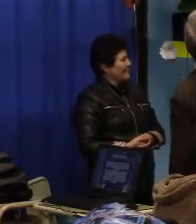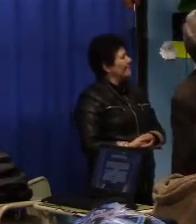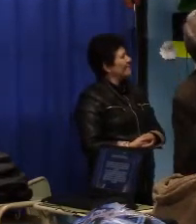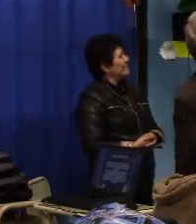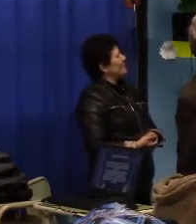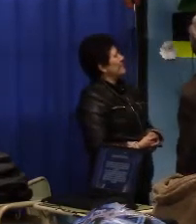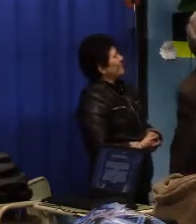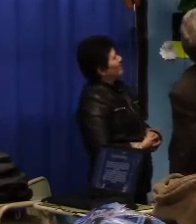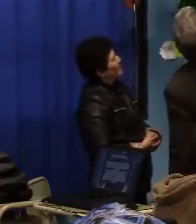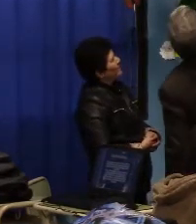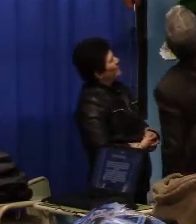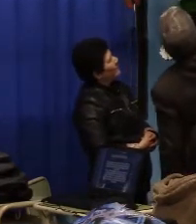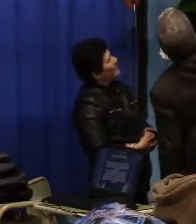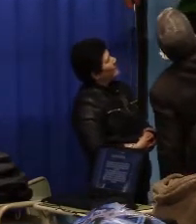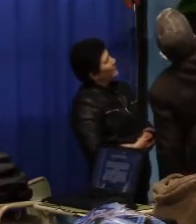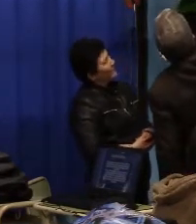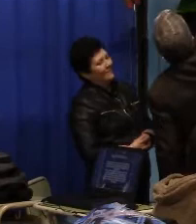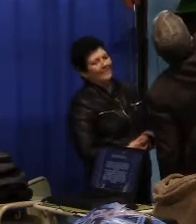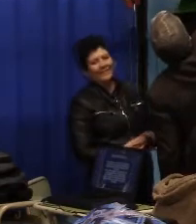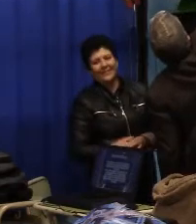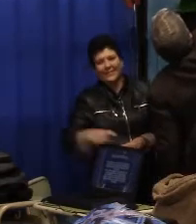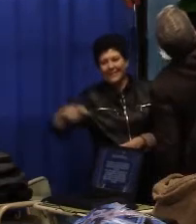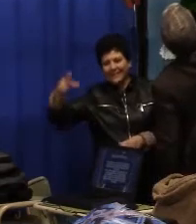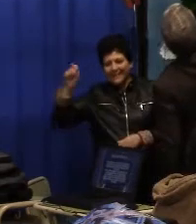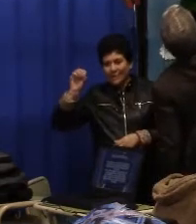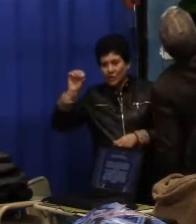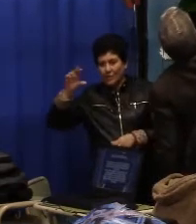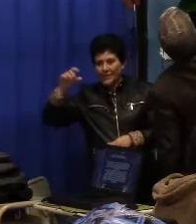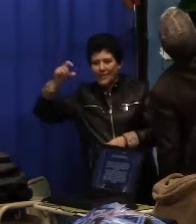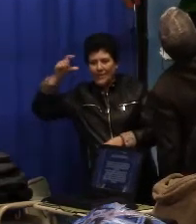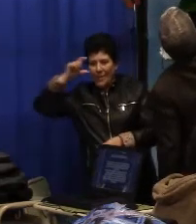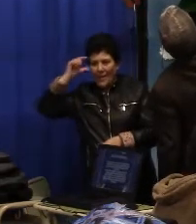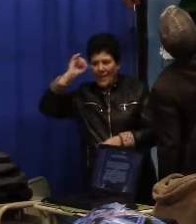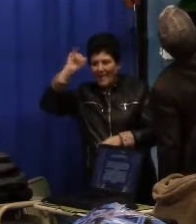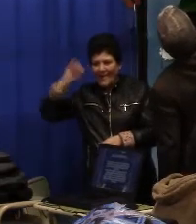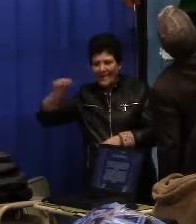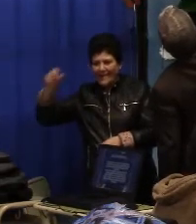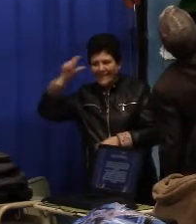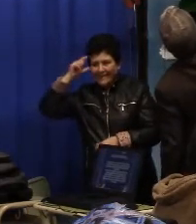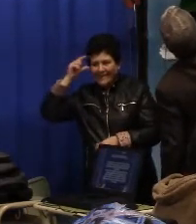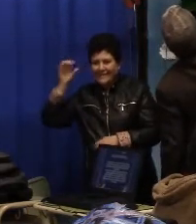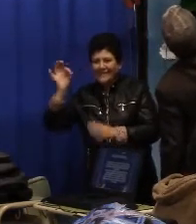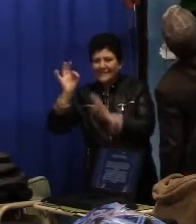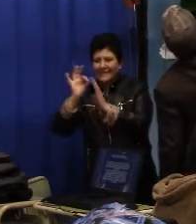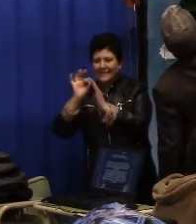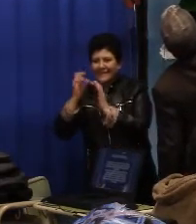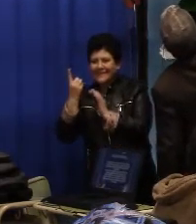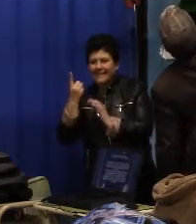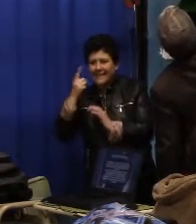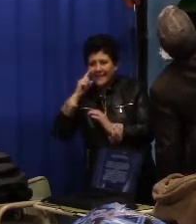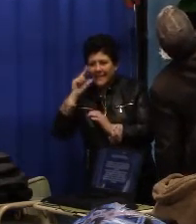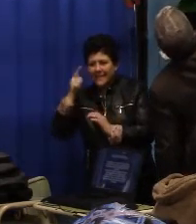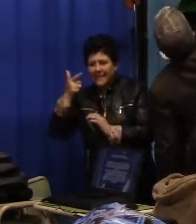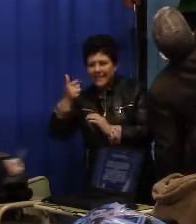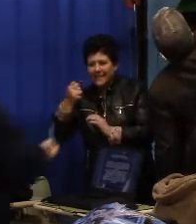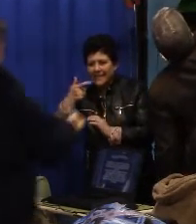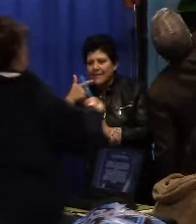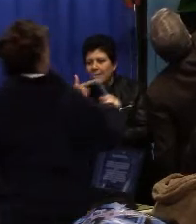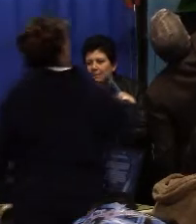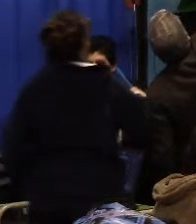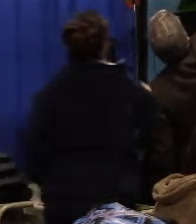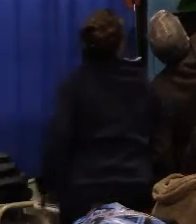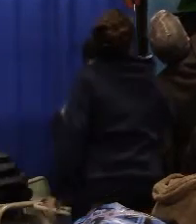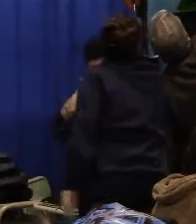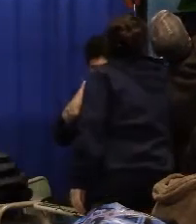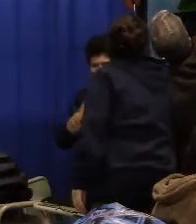Quiero señalar, Ezequías, porque supo que estaba enfermo y había convalecido, y se regocijó